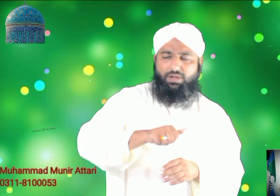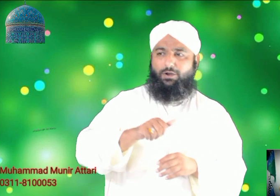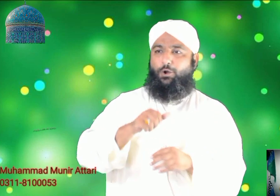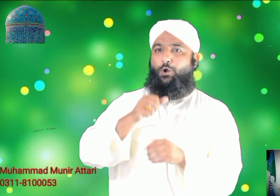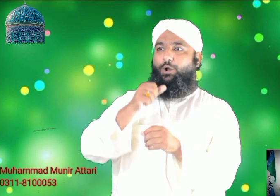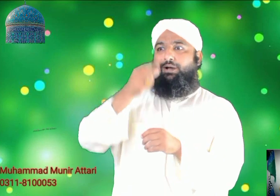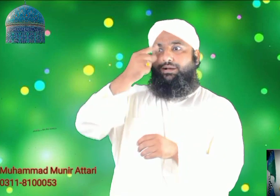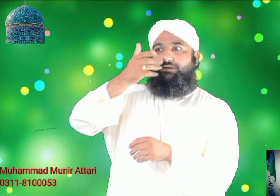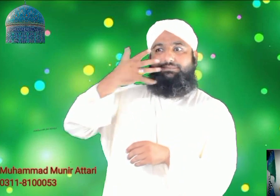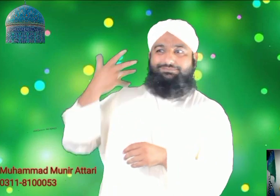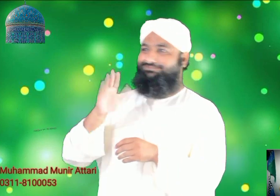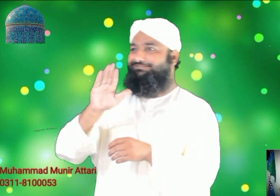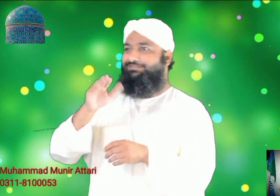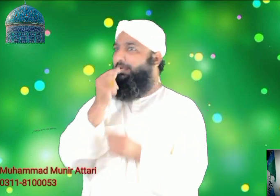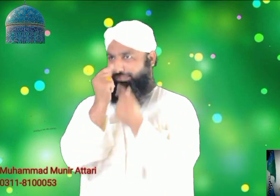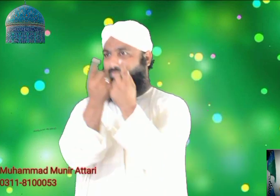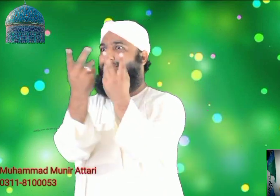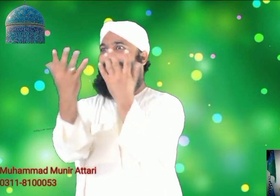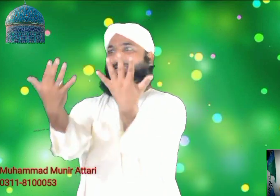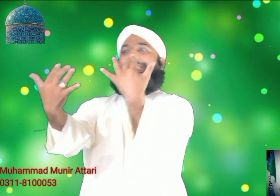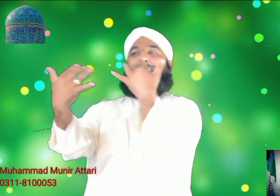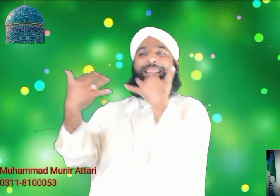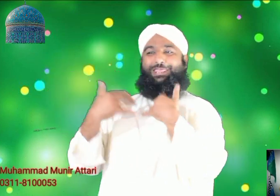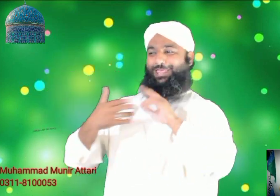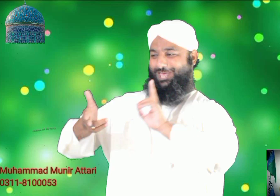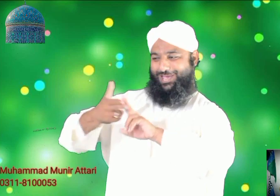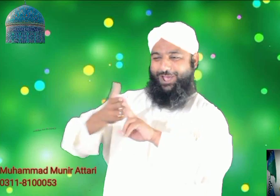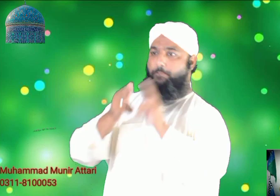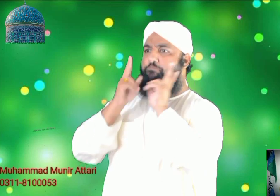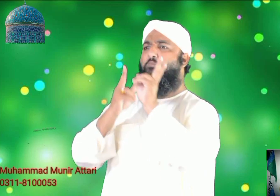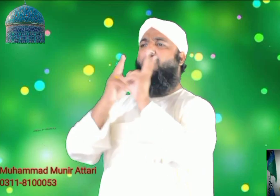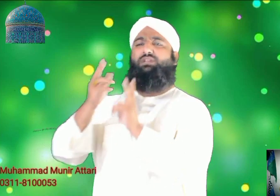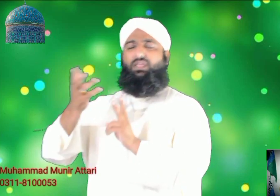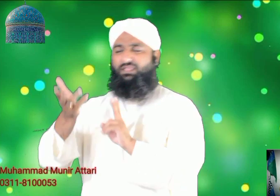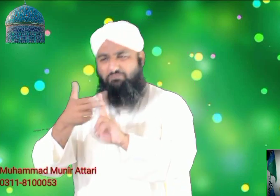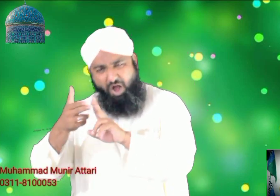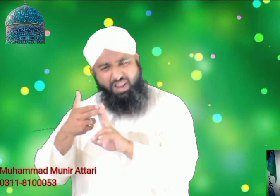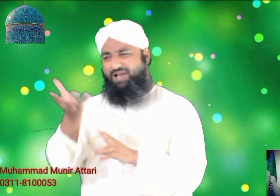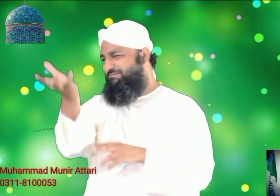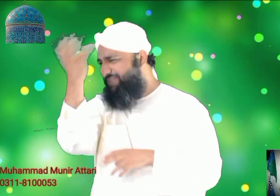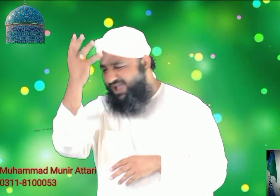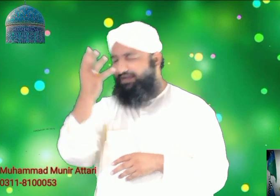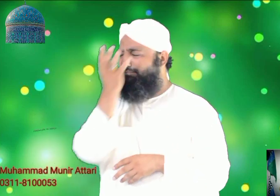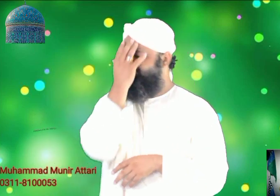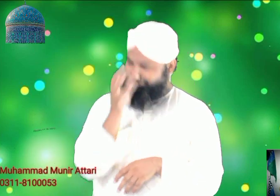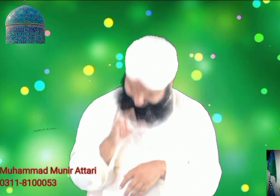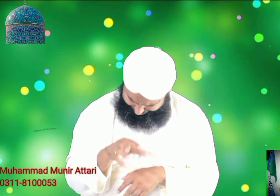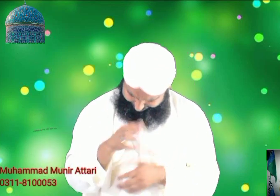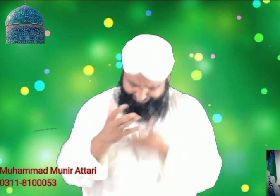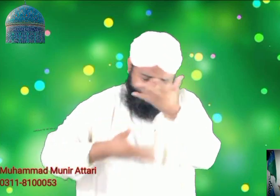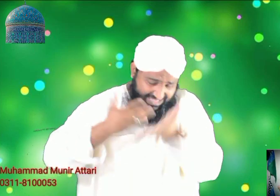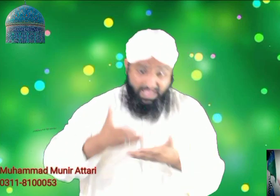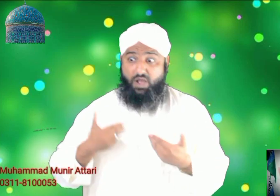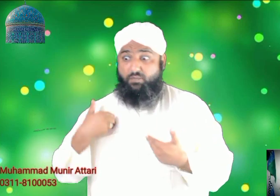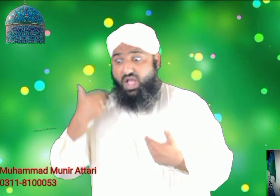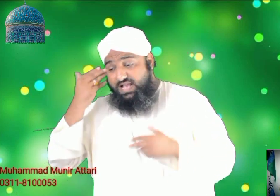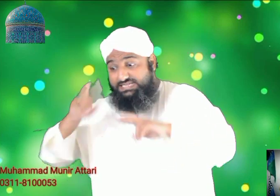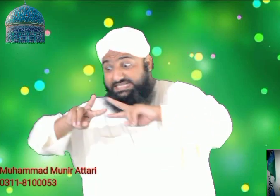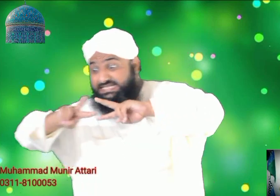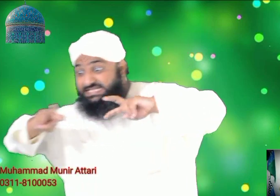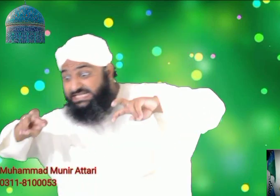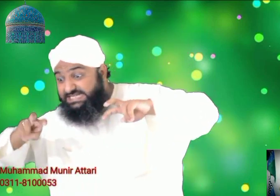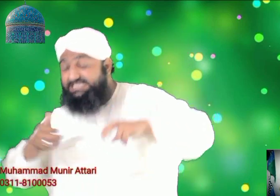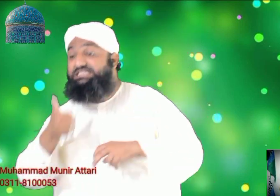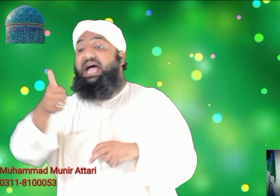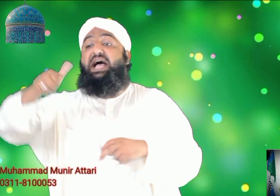آتے ہیں نا بڑے شریف بن کر ہی آتے ہیں, کیونکہ مجھ سے ملتے ہی مسجد میں ٹوپی بھی لگا کر آتے ہیں, بیان بھی سن رہے ہوتے ہیں, سر بھی جھکا ہوا ہوتا ہے. اب میں کیسے پہچانوں کہ اس کے باہر